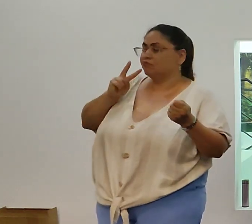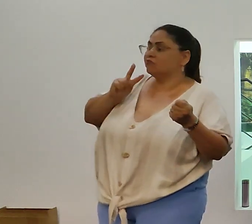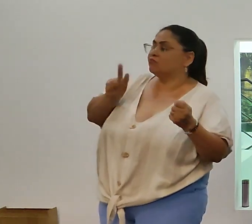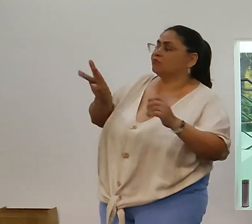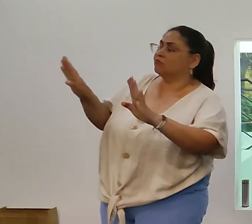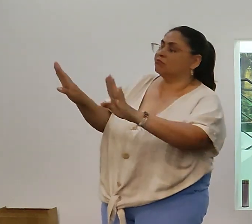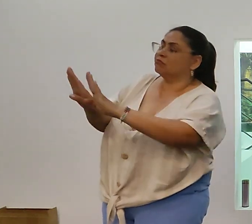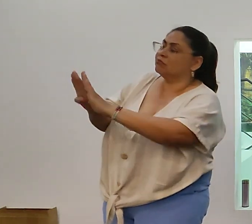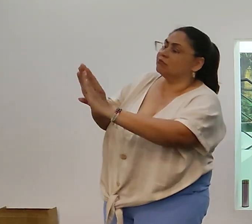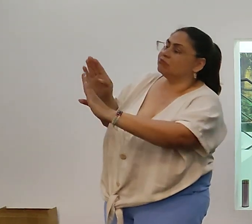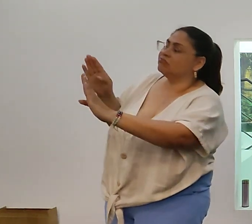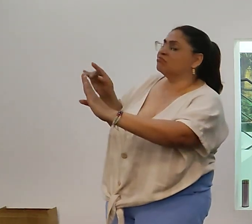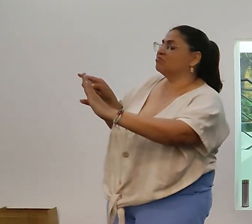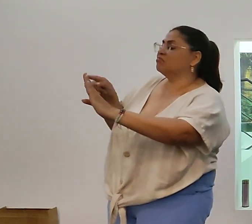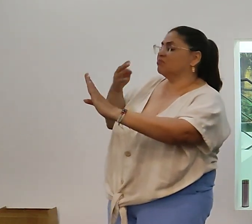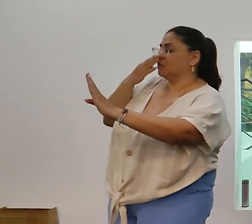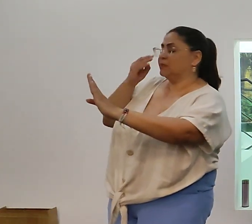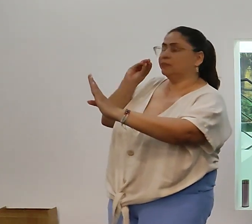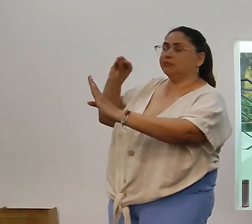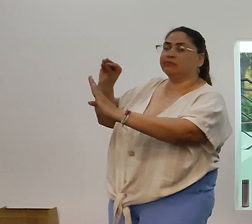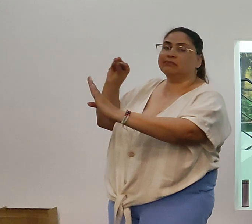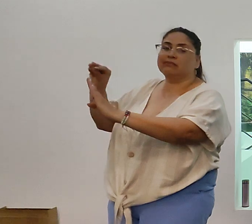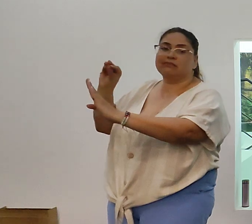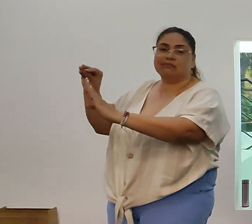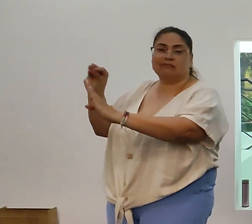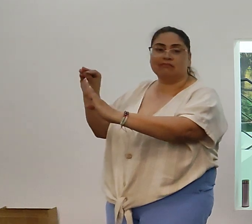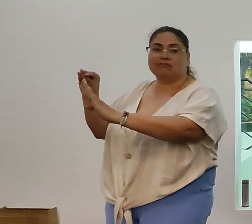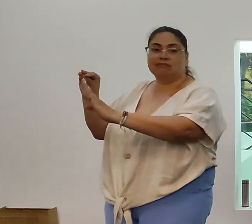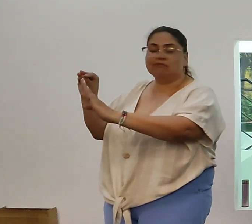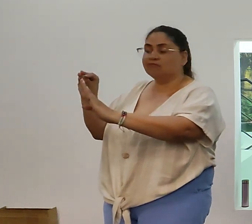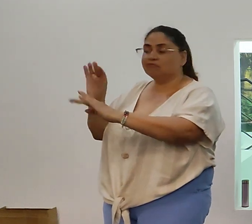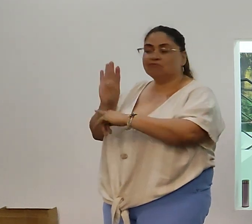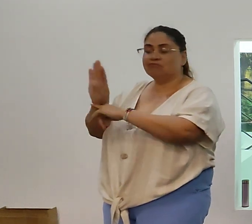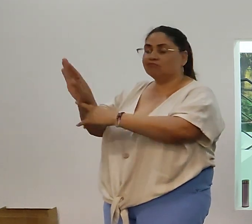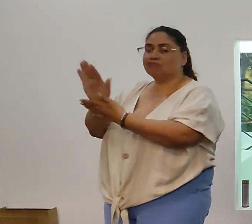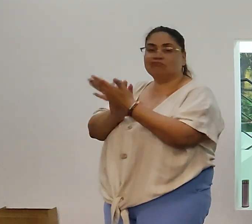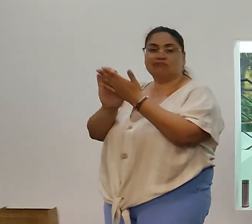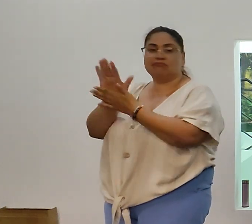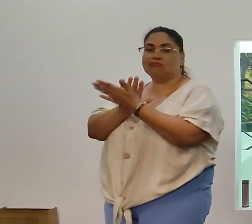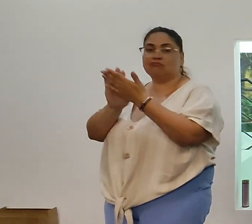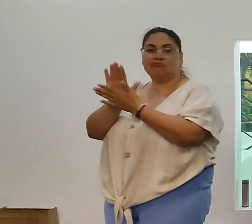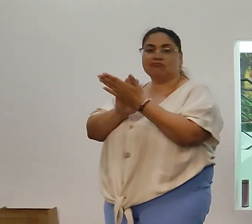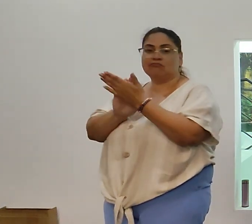seu portão e ele nem sequer estava disposto a